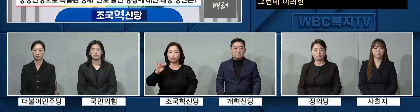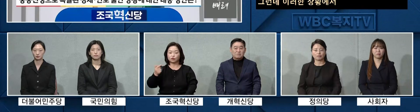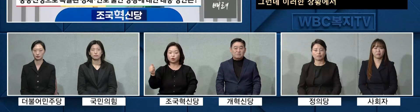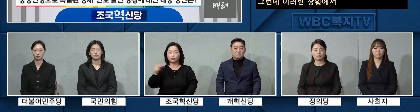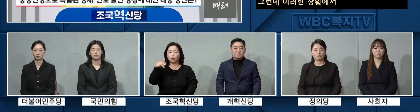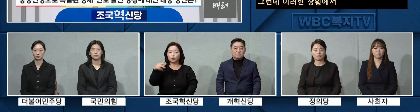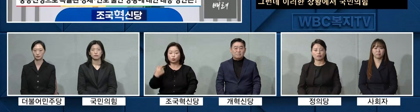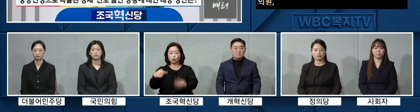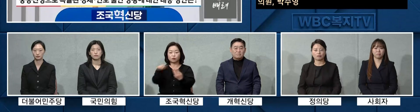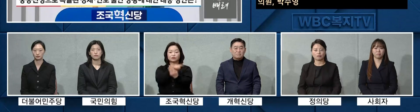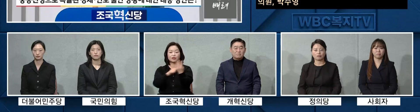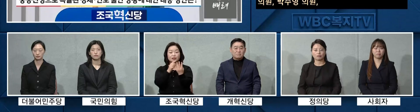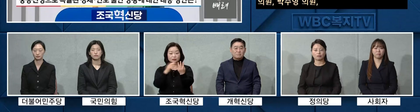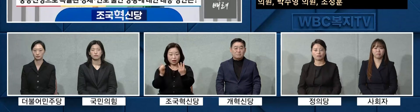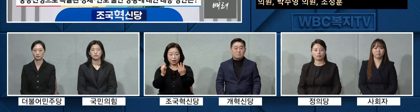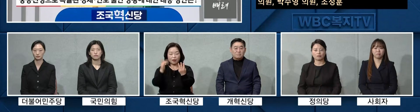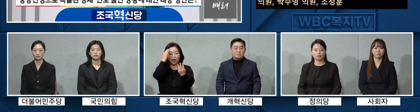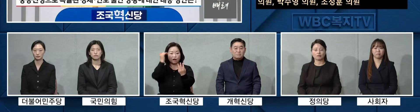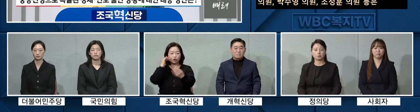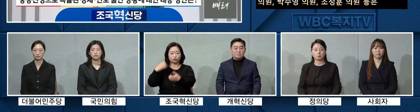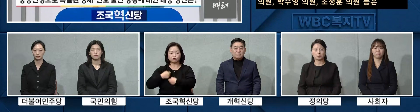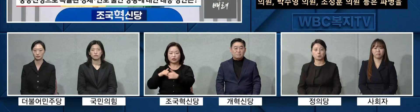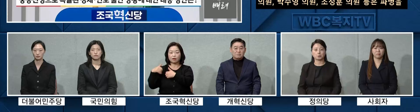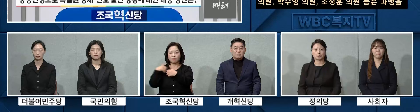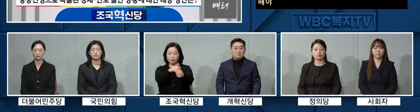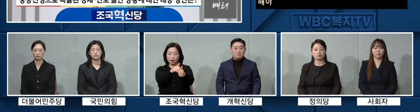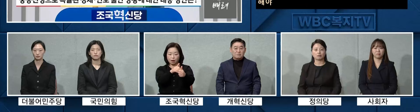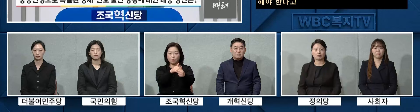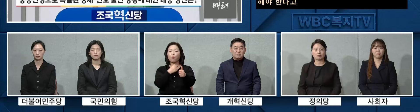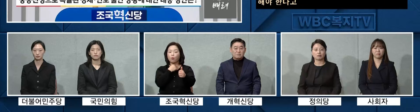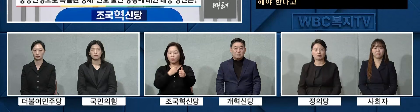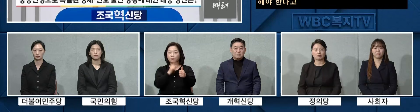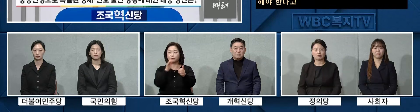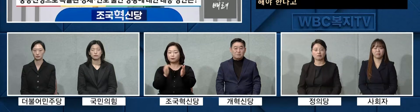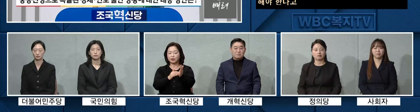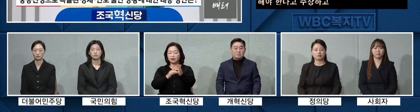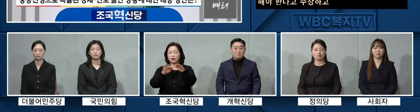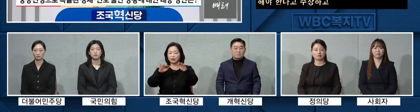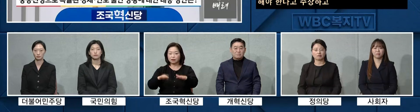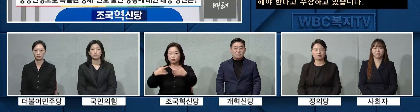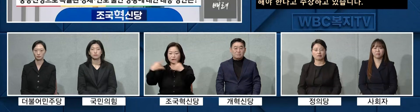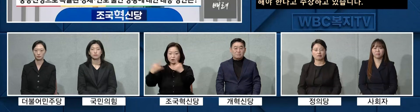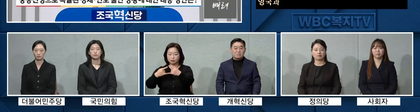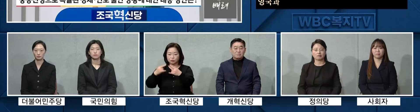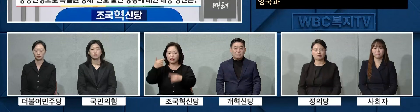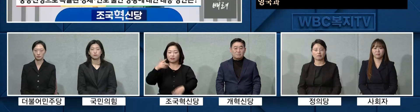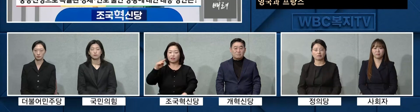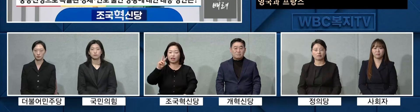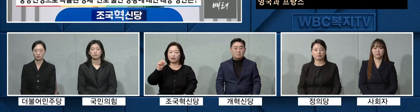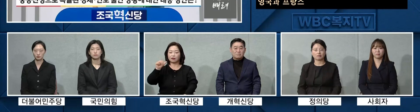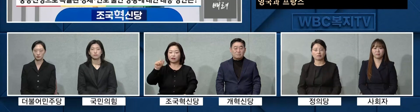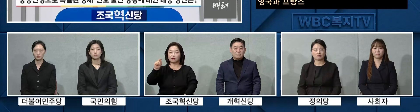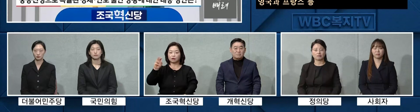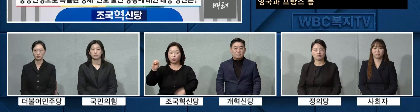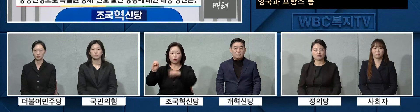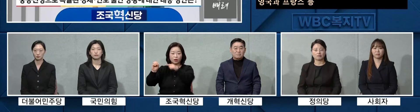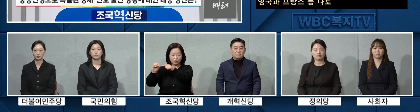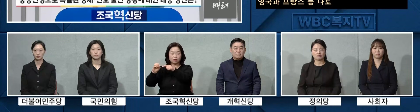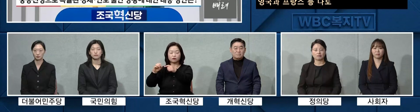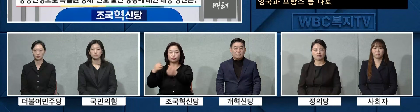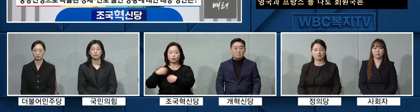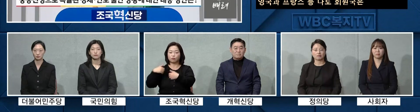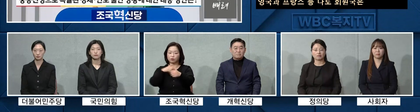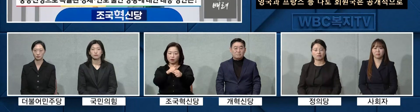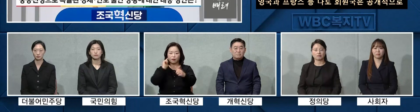등은 파병을 해야 한다고 주장하고 있습니다. 영국과 프랑스 등 나토 회원국은 공개적으로 파병을 거부했고